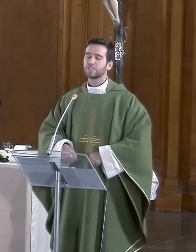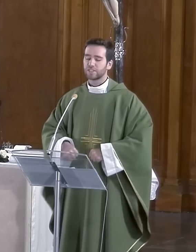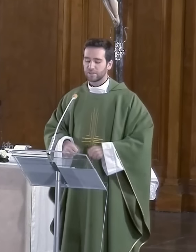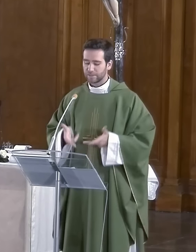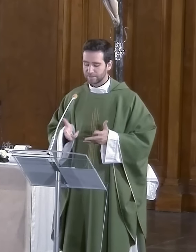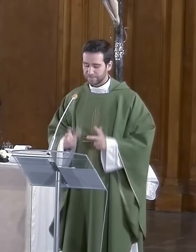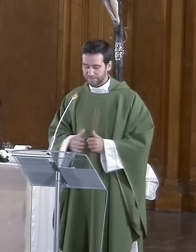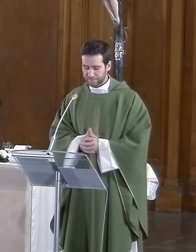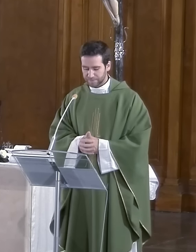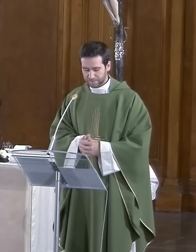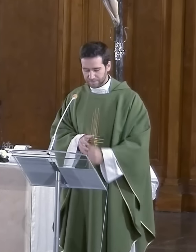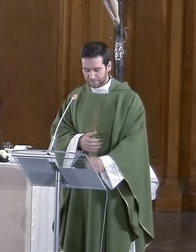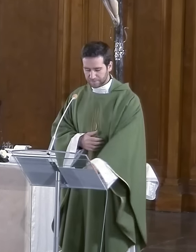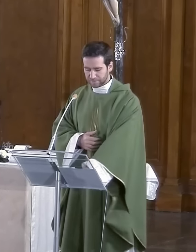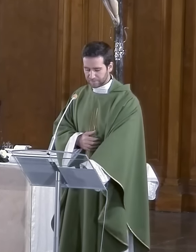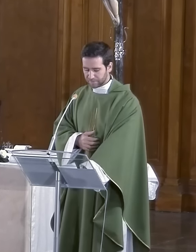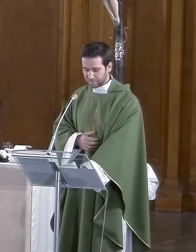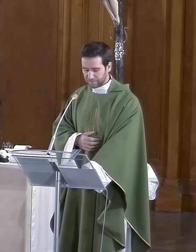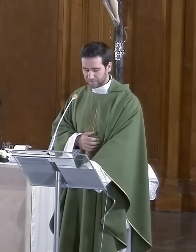siglos.